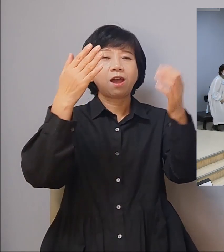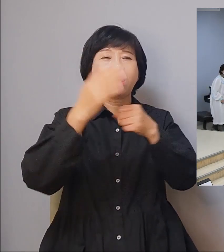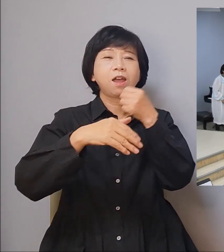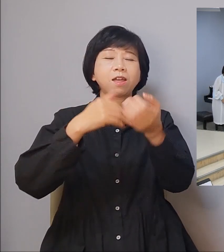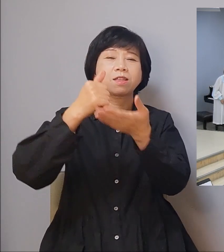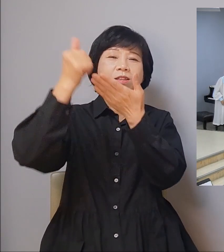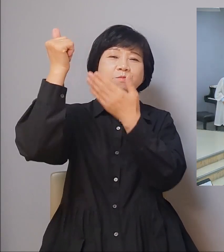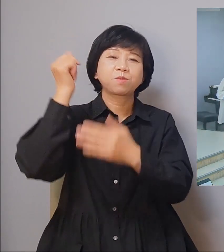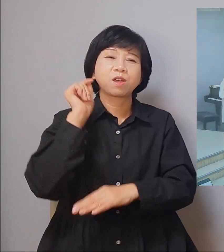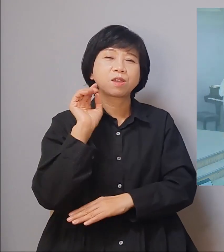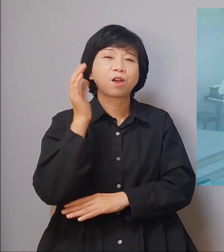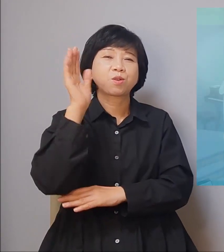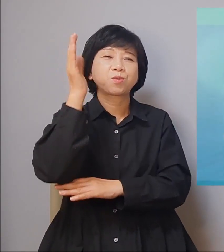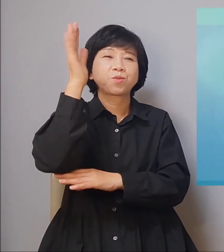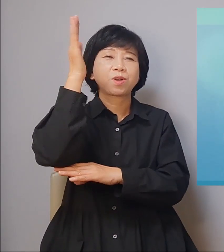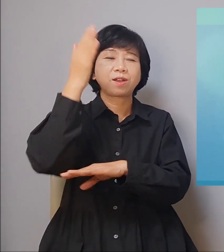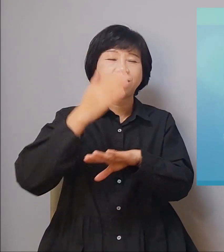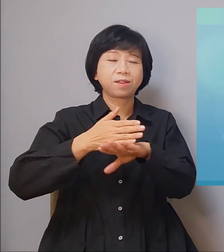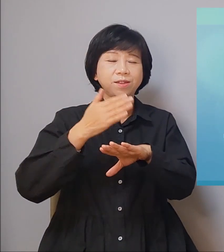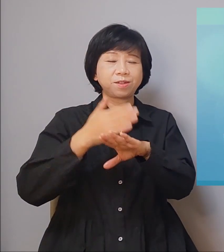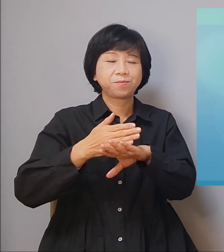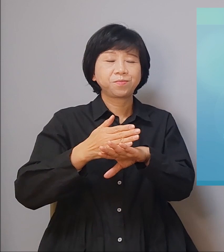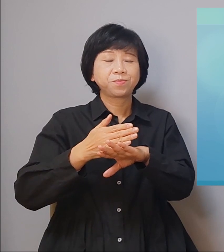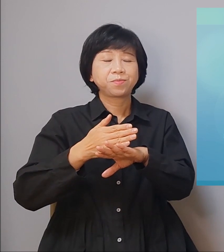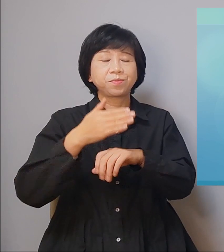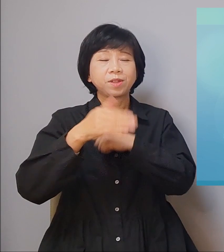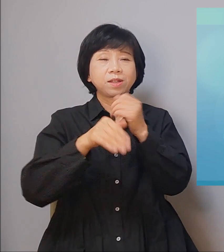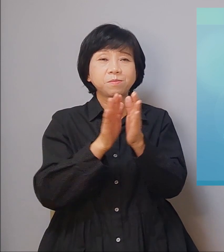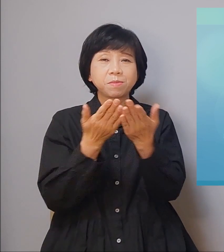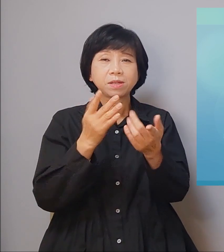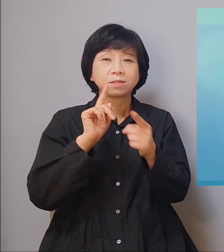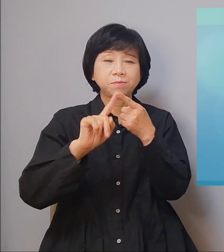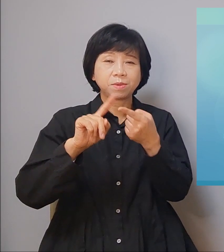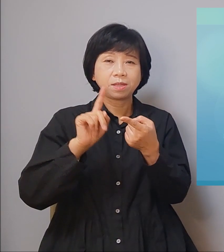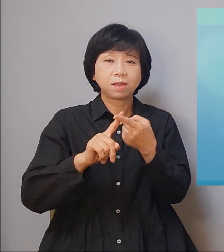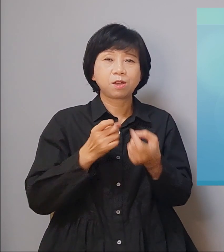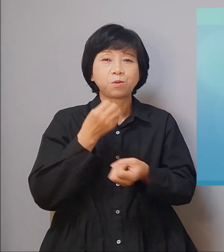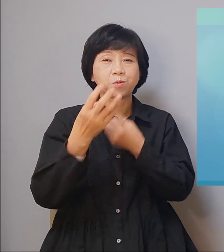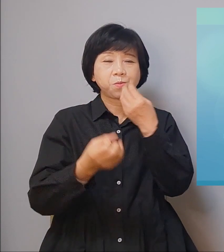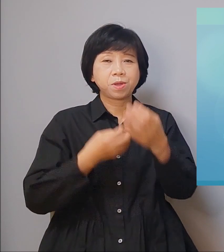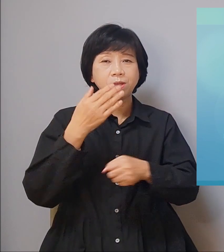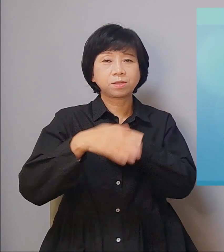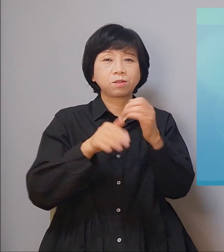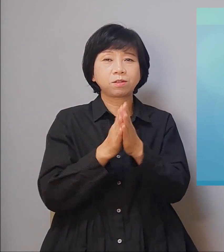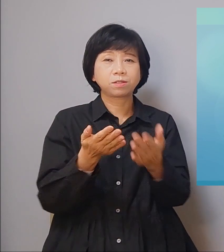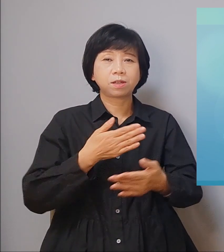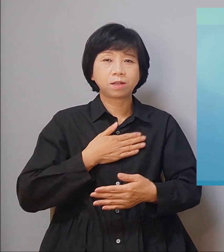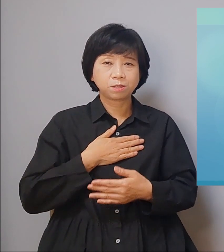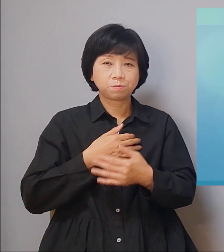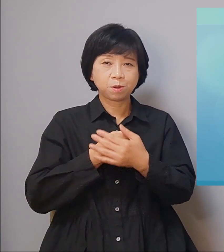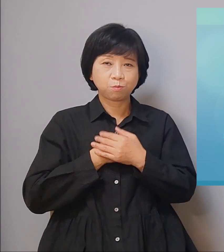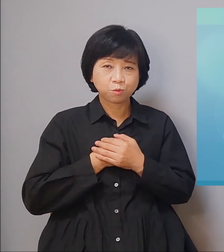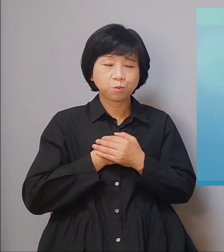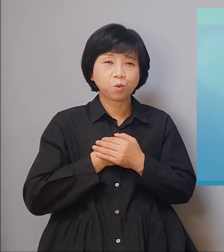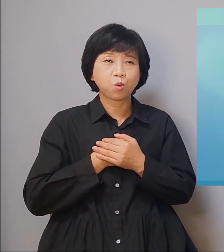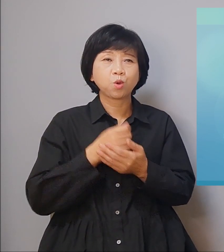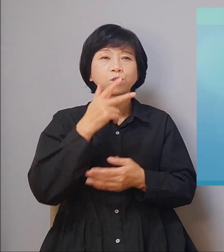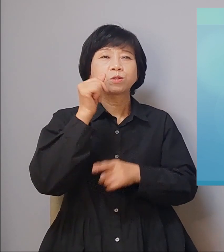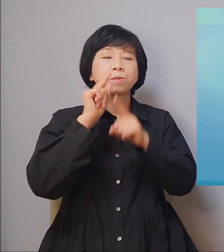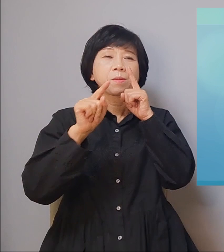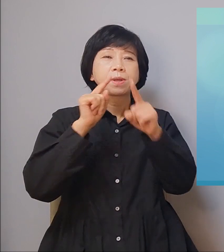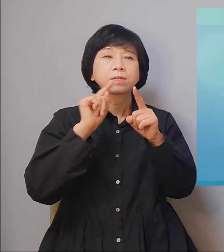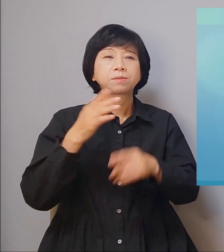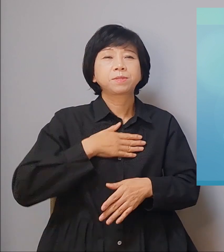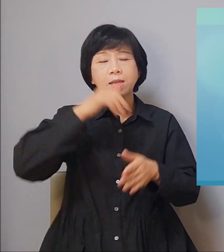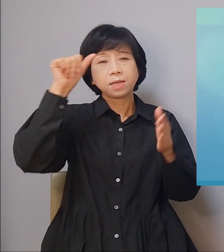하나님께 영광입니다. 감사합니다. 하나님의 말씀에 대한 우리의 고백, 성경책을 가슴에 품고 하겠습니다. 주의